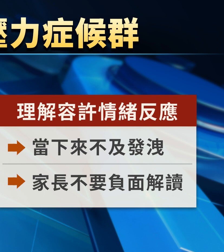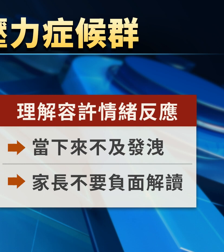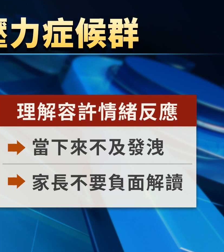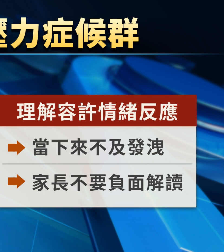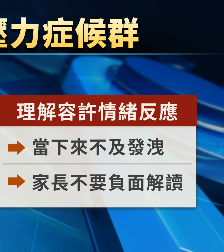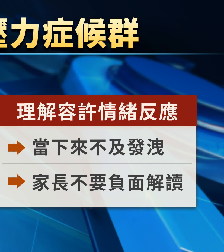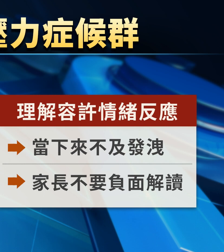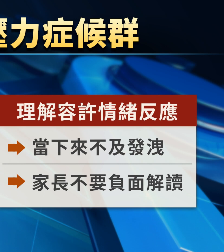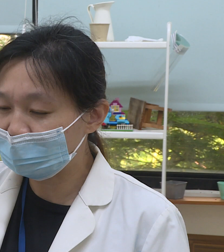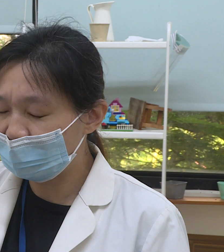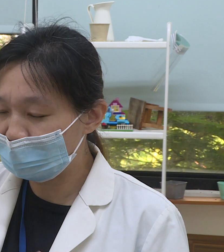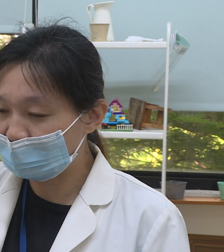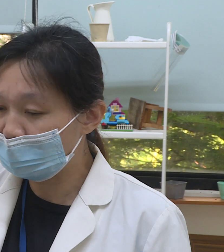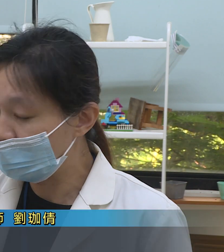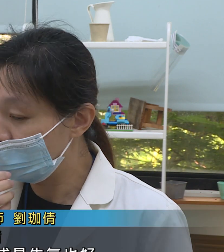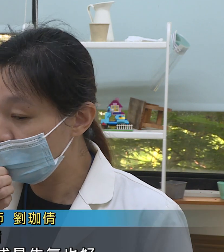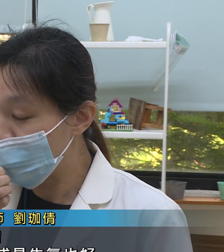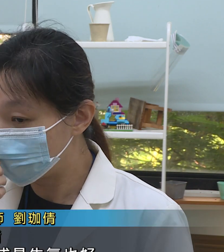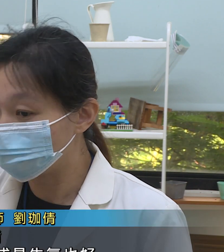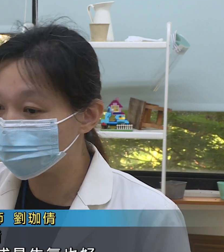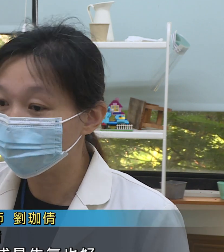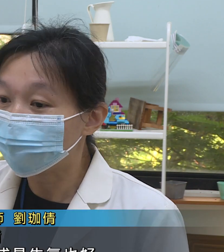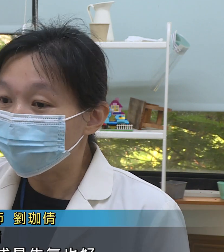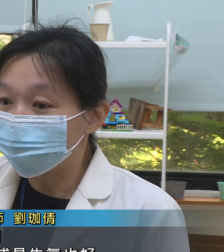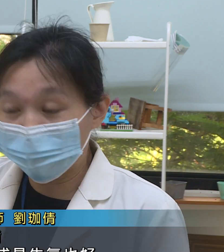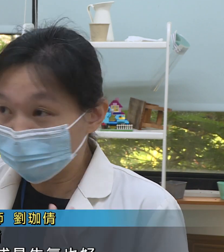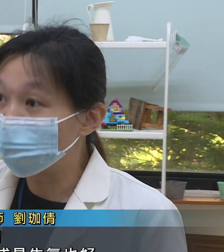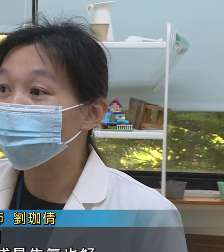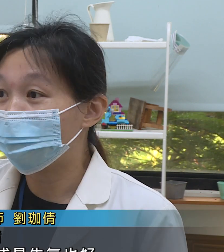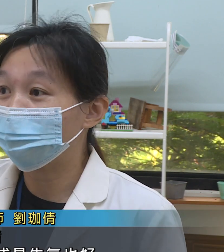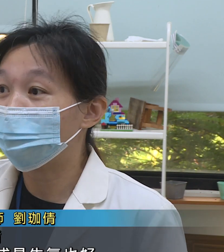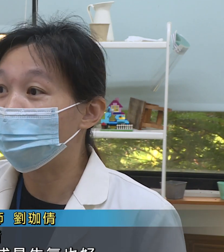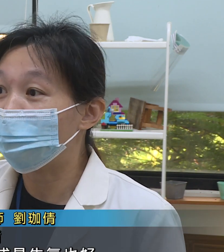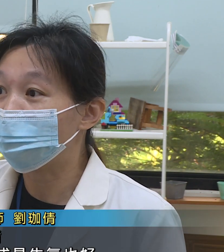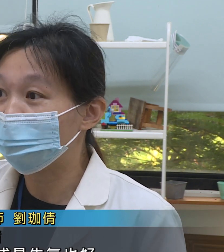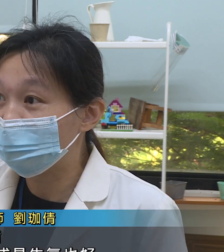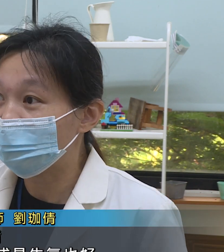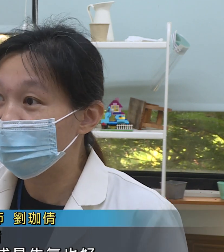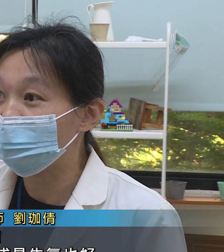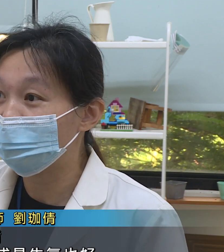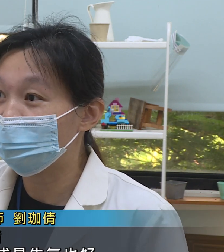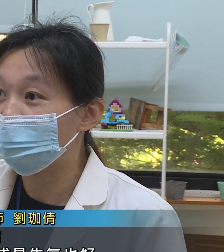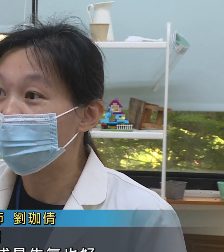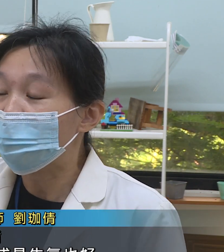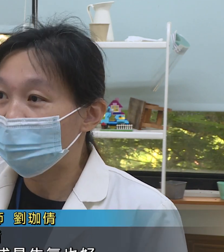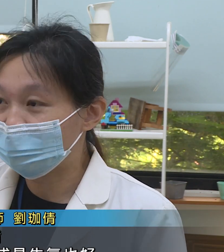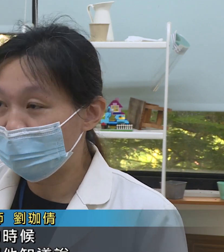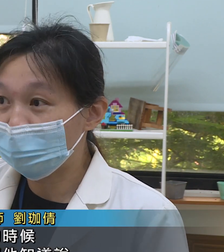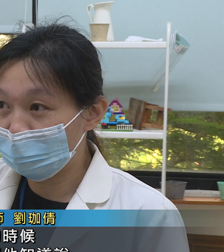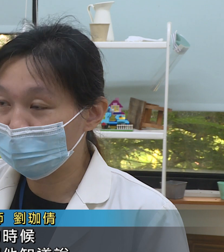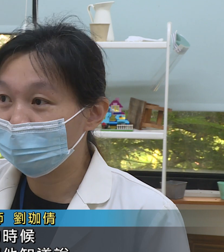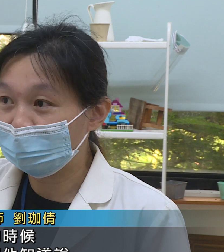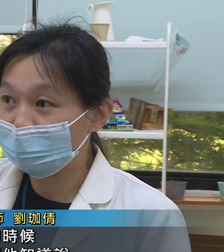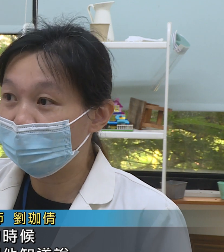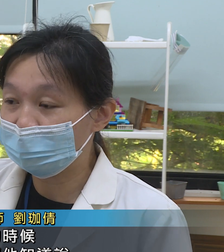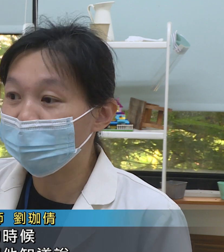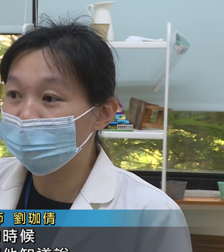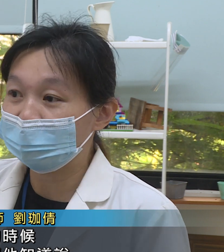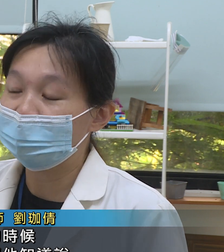负面解读。 想要把当时的一些情绪，不管是哭闹也好，或者是生气也好，他想要表露出来的时候，其实父母亲是可